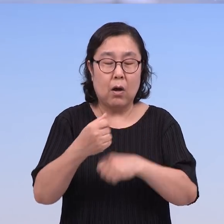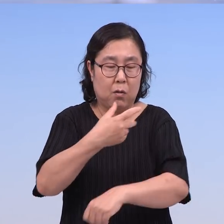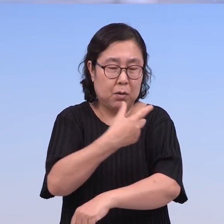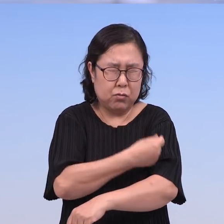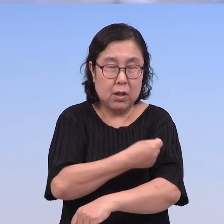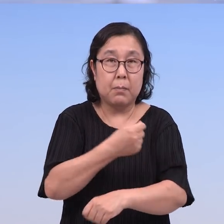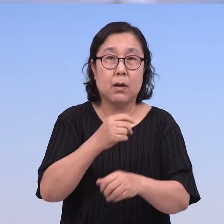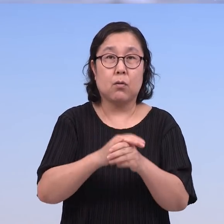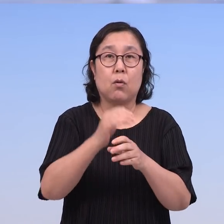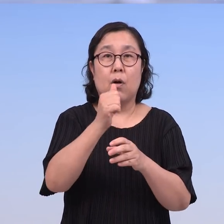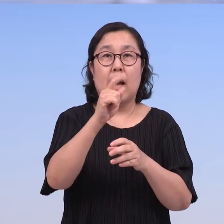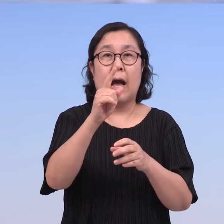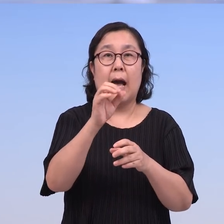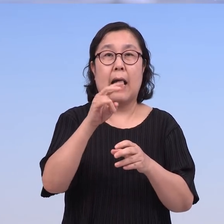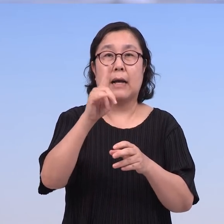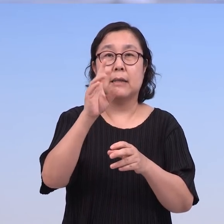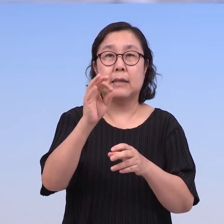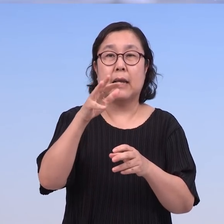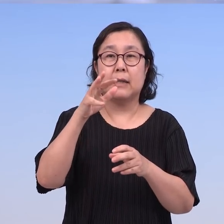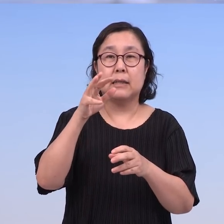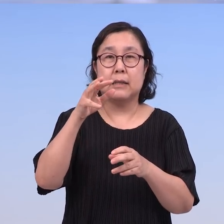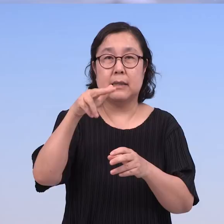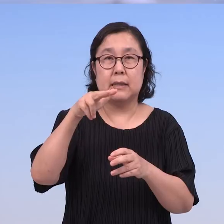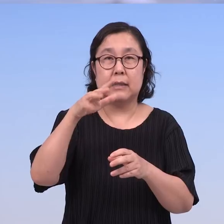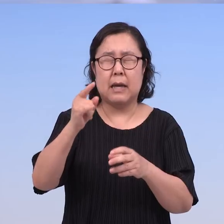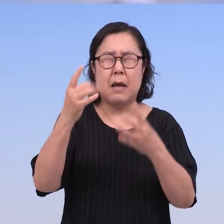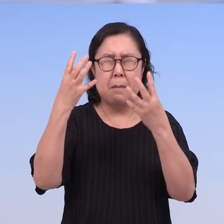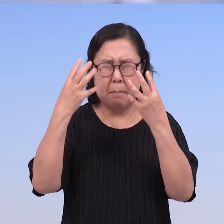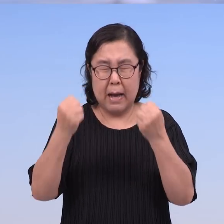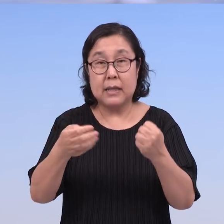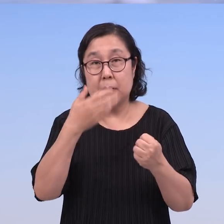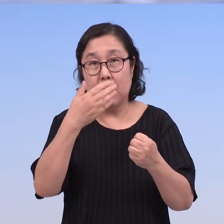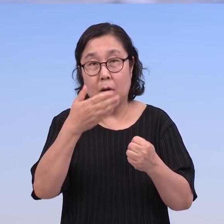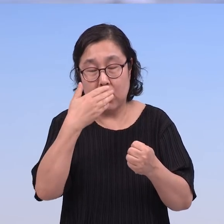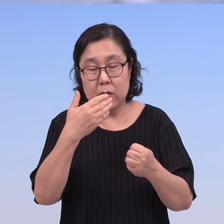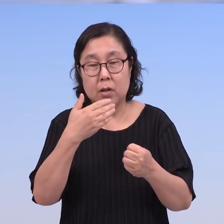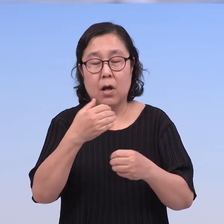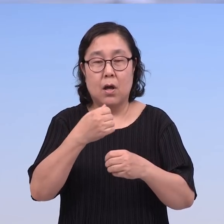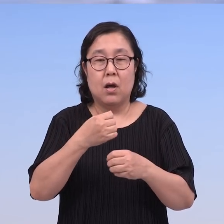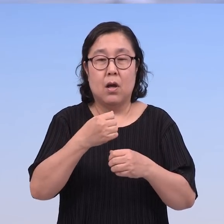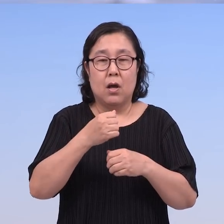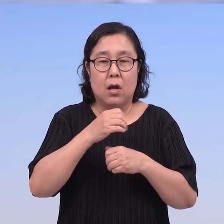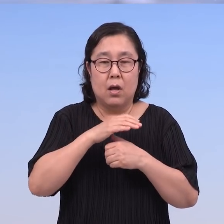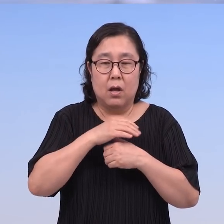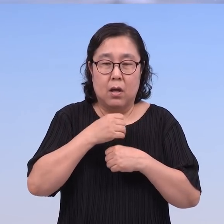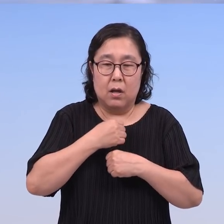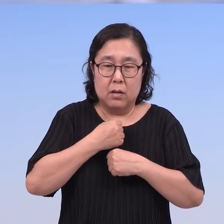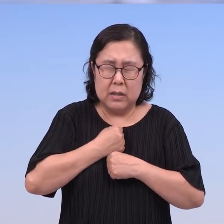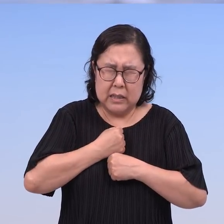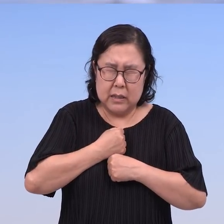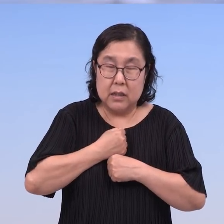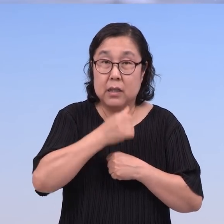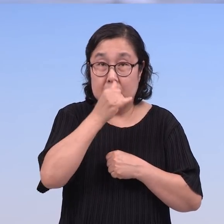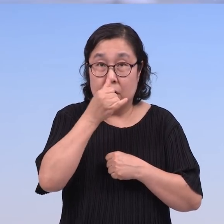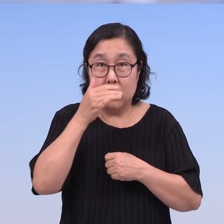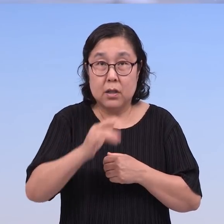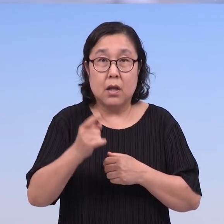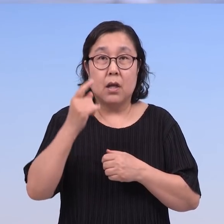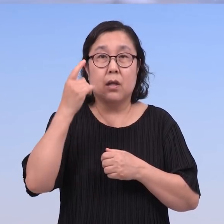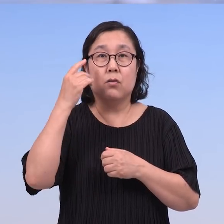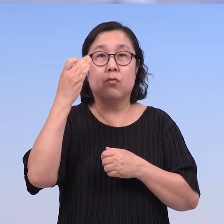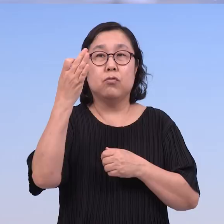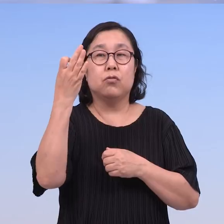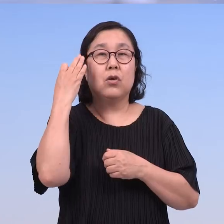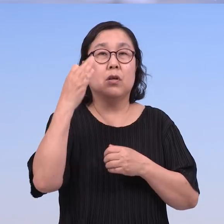써야 되니까. 그리고 막 항생제는 막 수차례 먹고 그랬는데요, 그래서 겨우 버텼는데 2주 전에 드디어 무너진